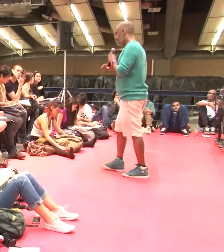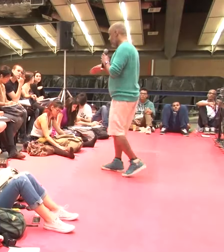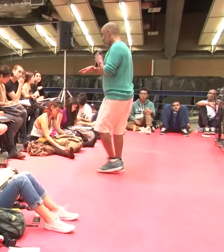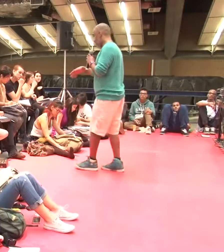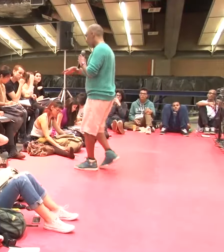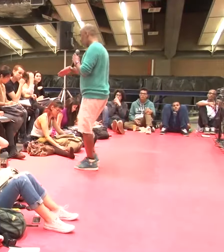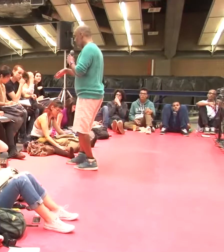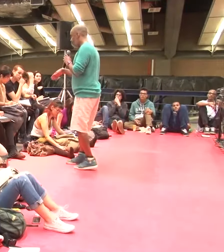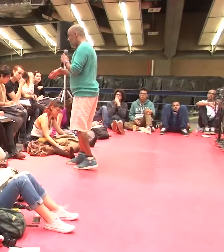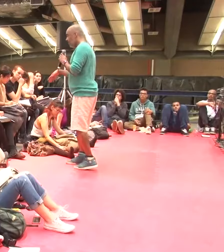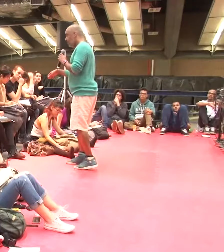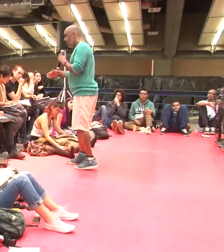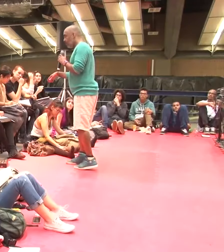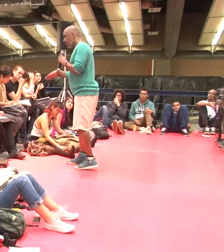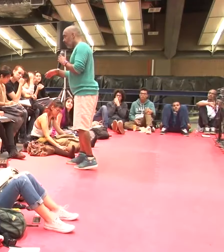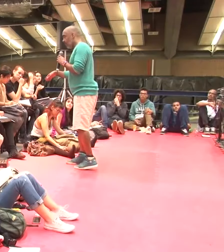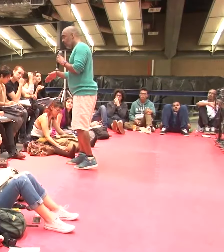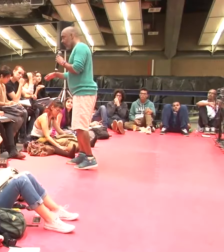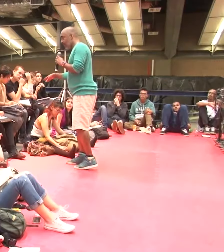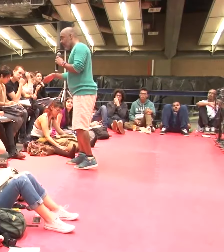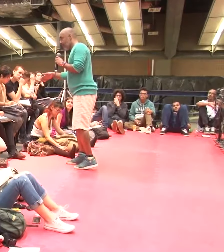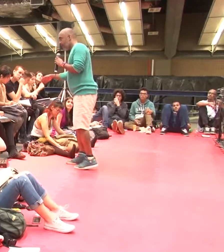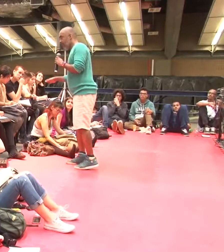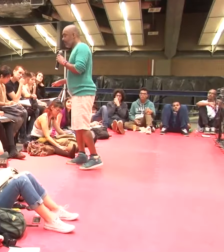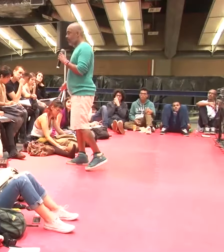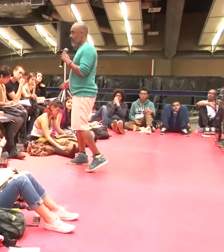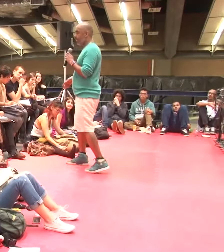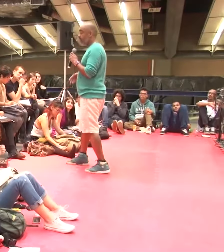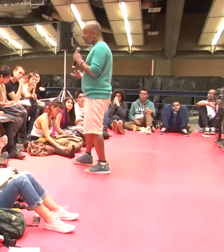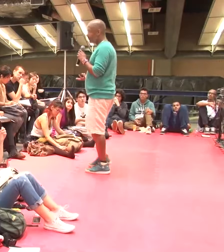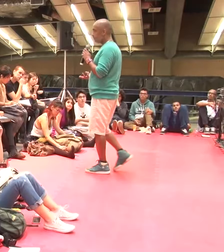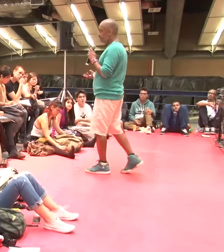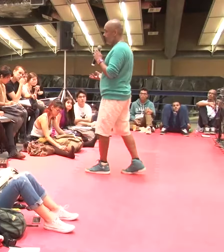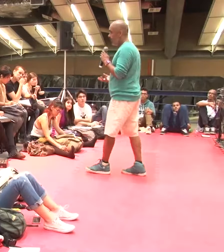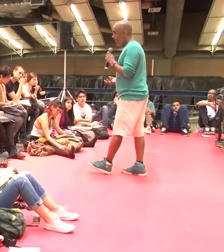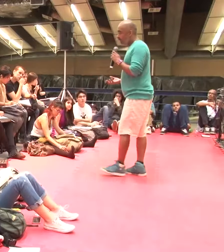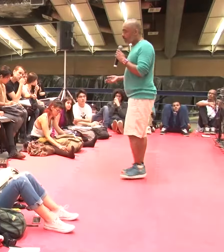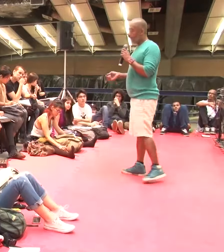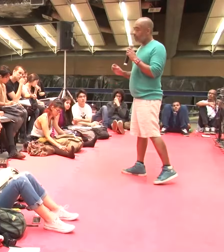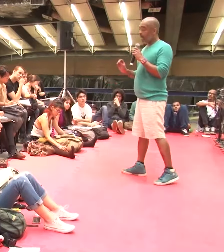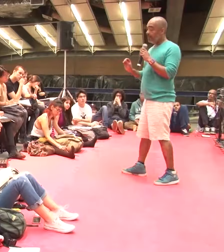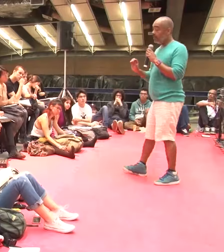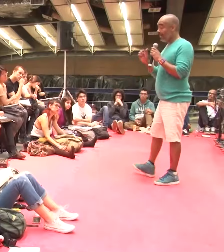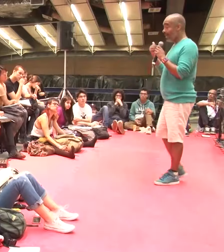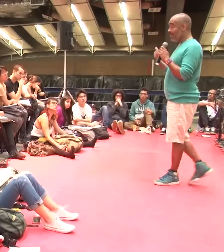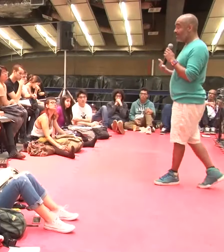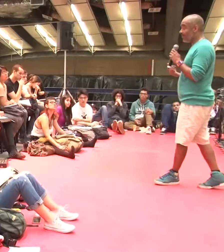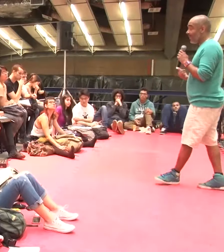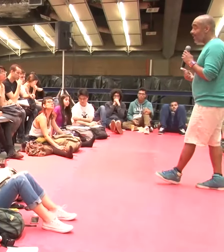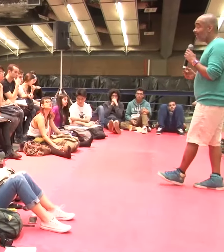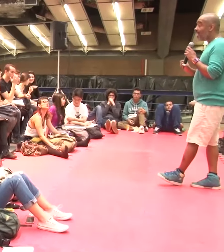a sua mãe estava lavando roupa e o homo acabou e blá blá blá blá blá blá blá blá. Não. Eu tenho um narrador que